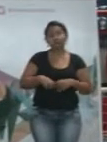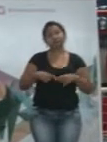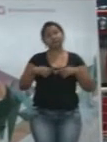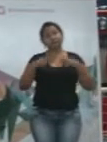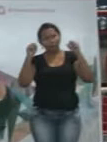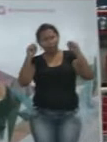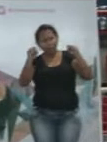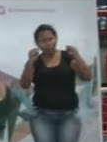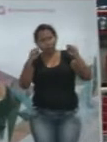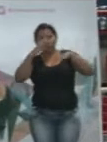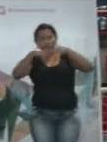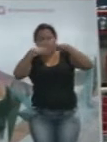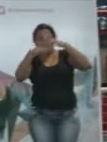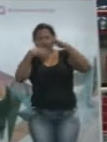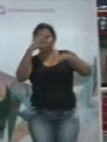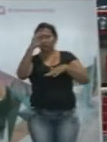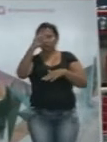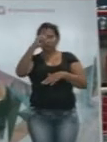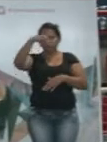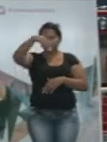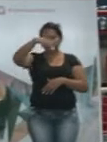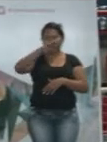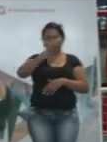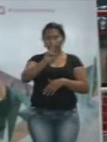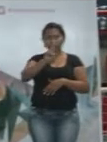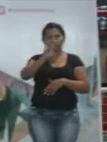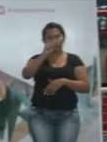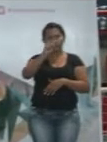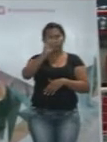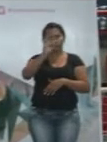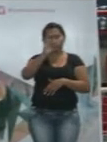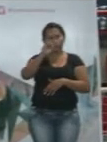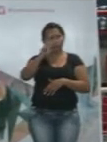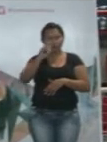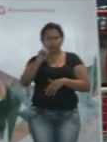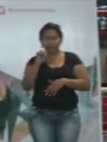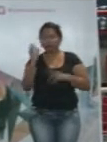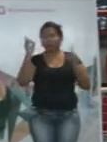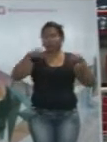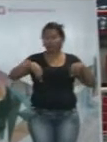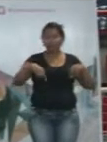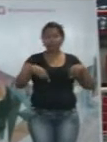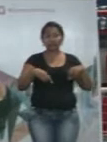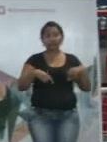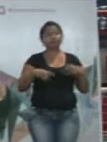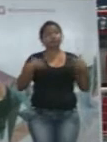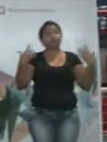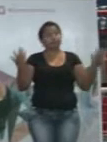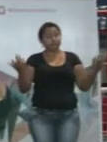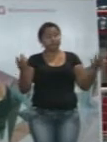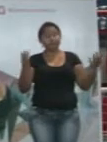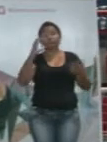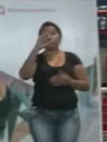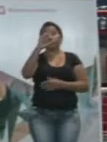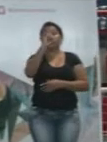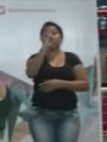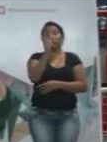combustível? Pode, porque o CO, ele pode reagir com o O2 formando